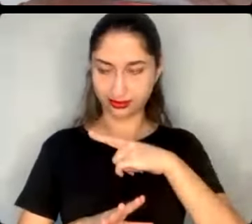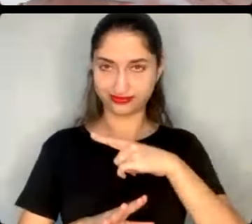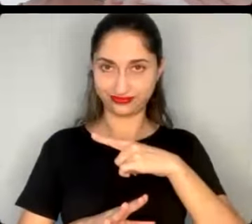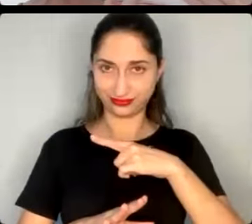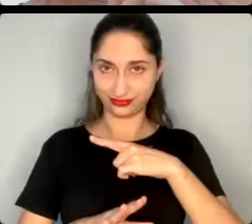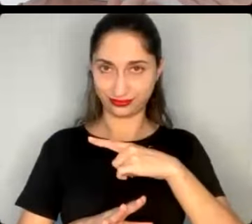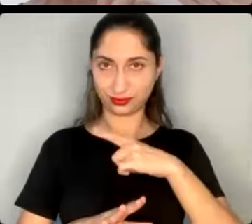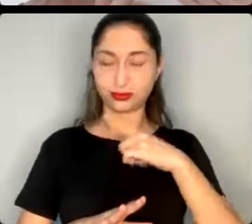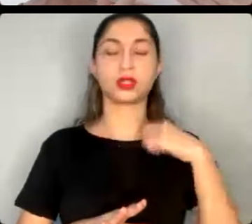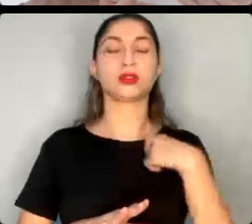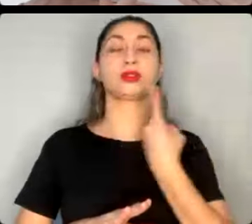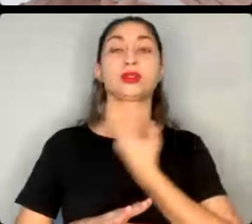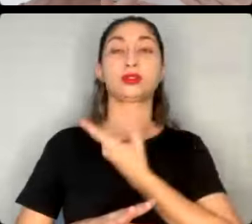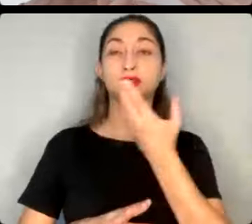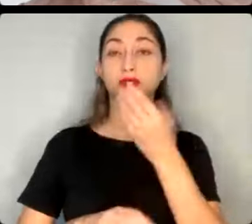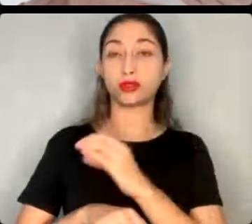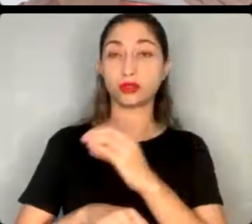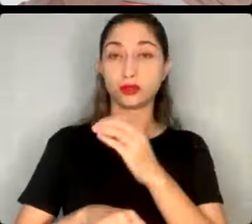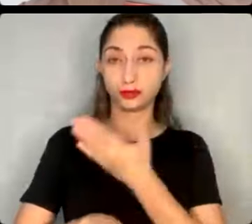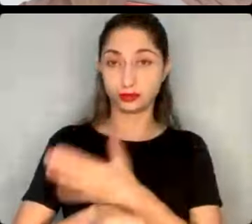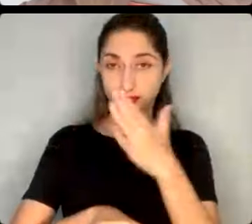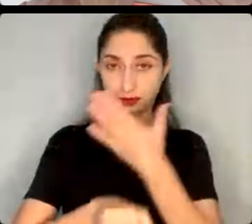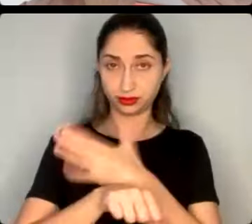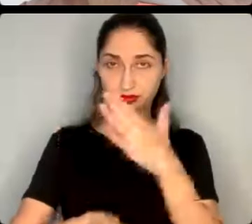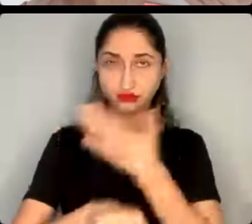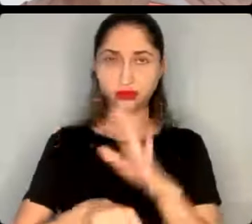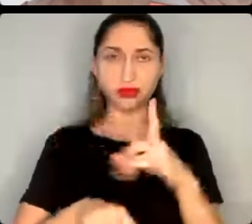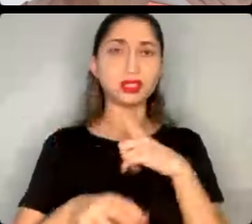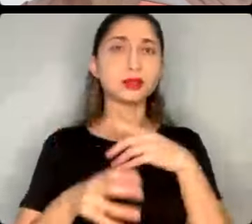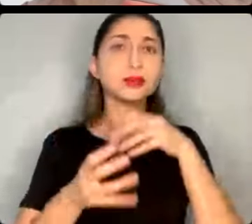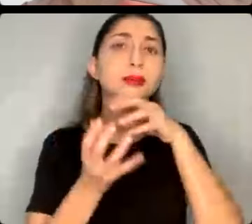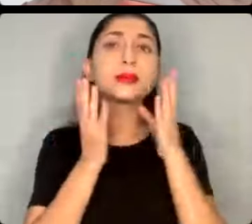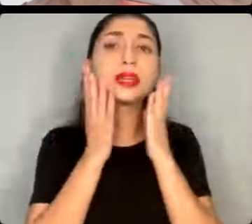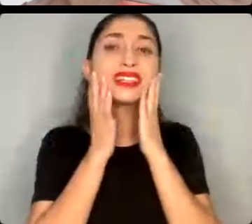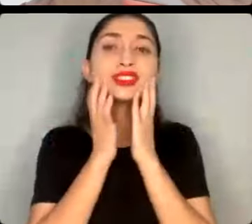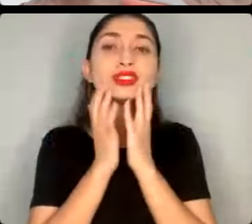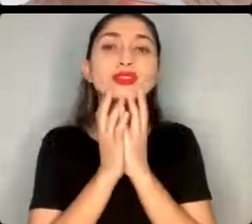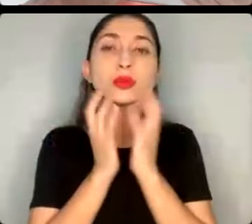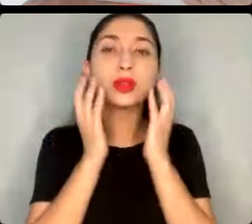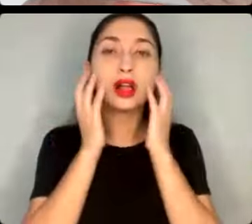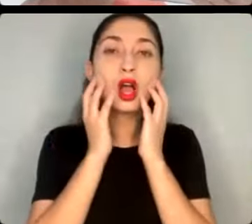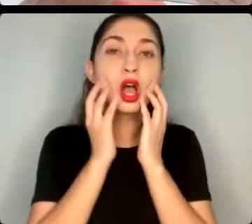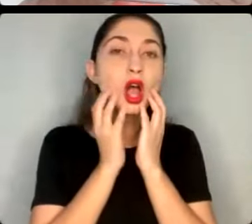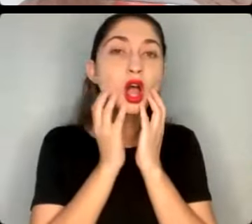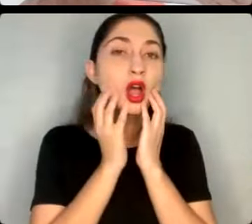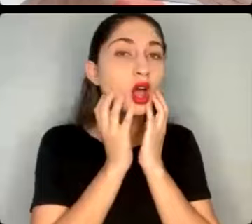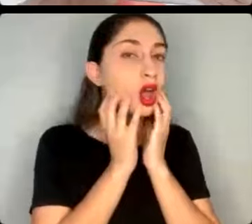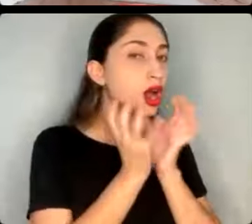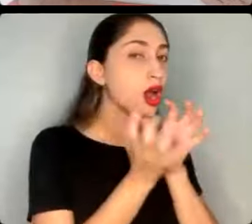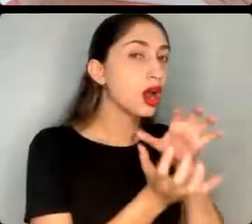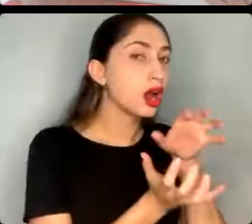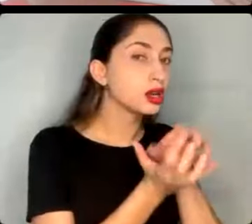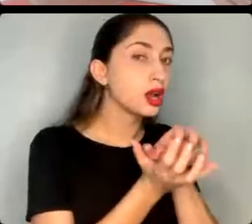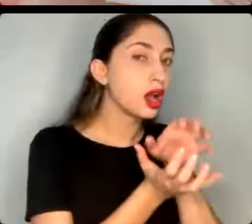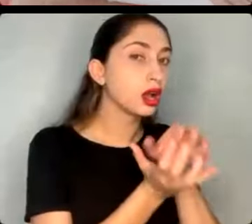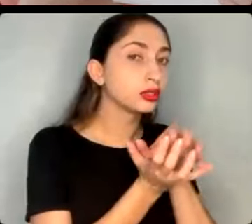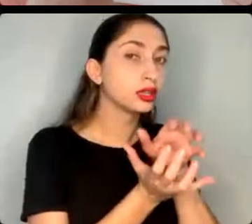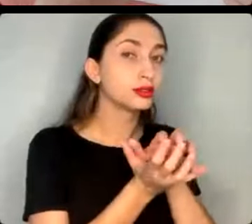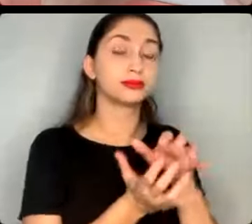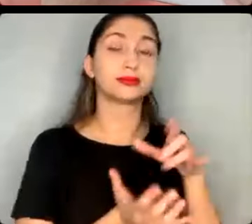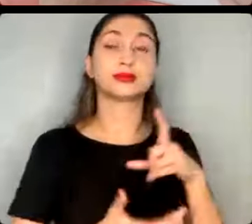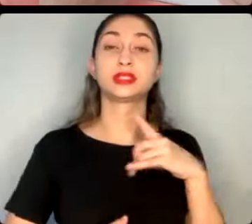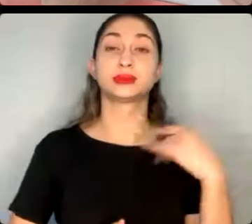a gente tem aqui a mandíbula, tá vendo aqui para você encaixar aqui, e como é